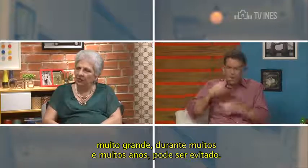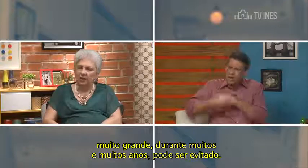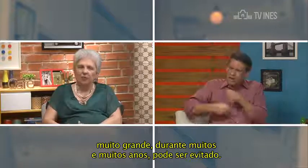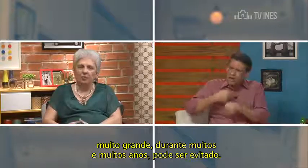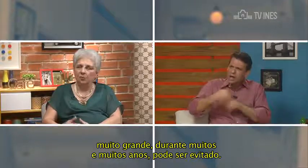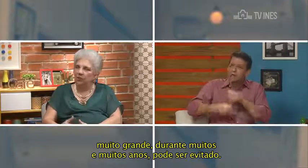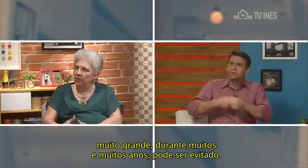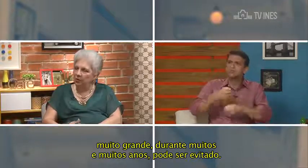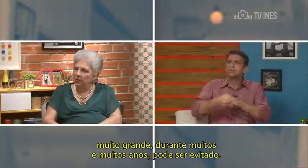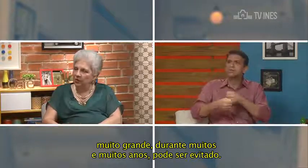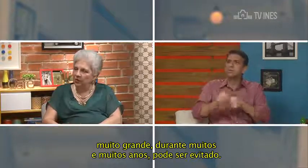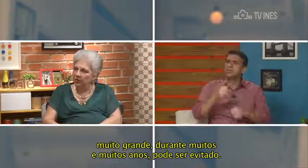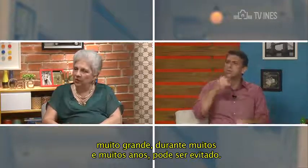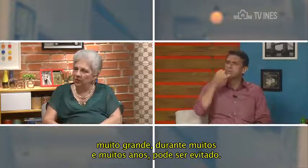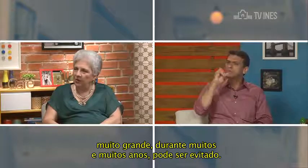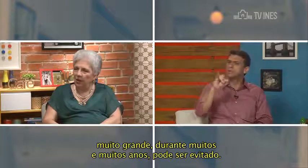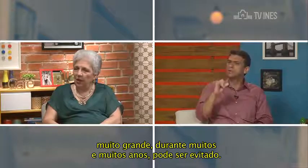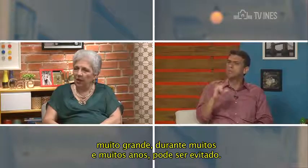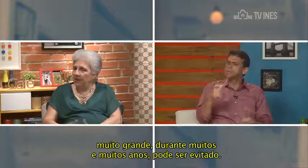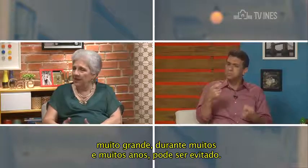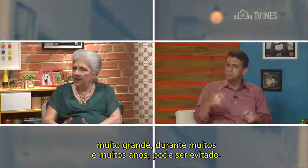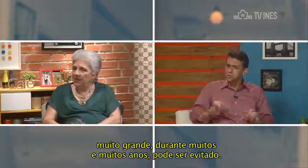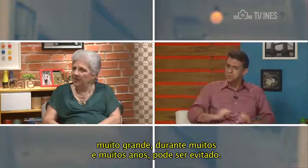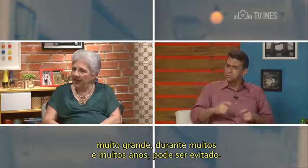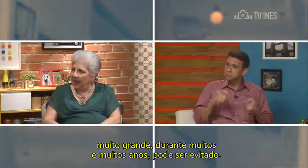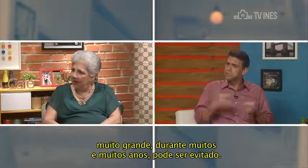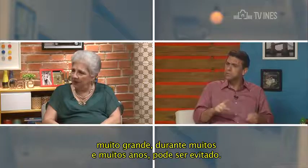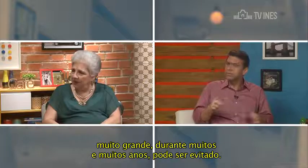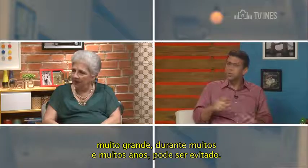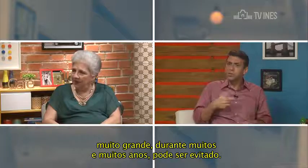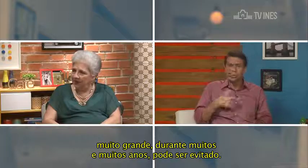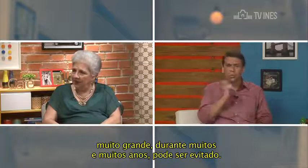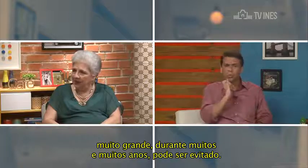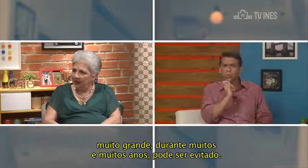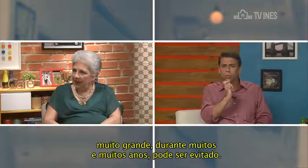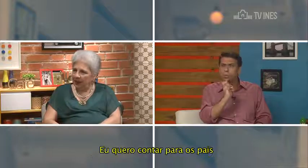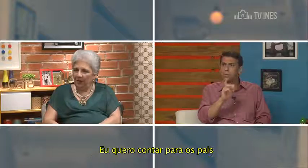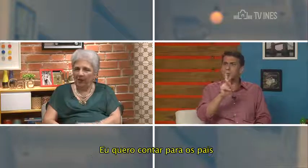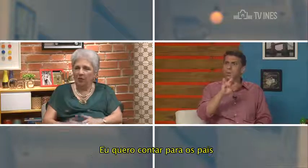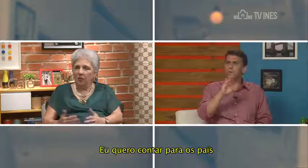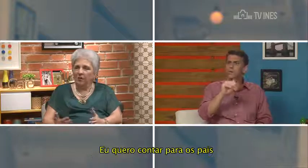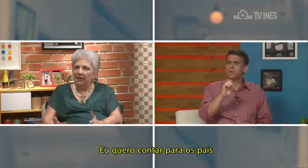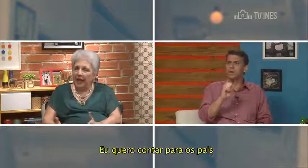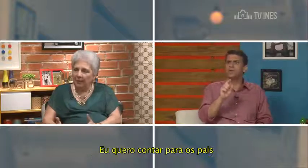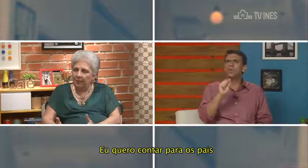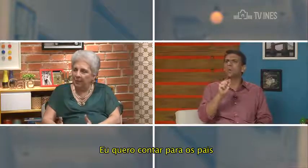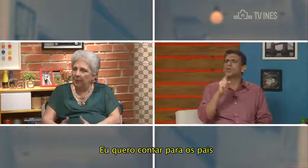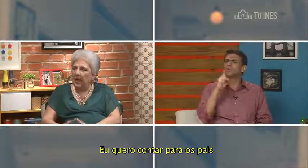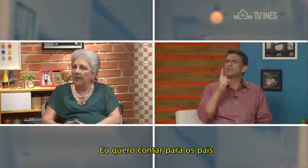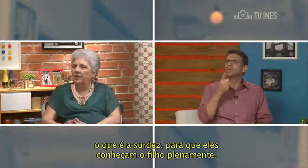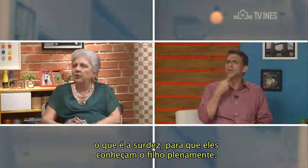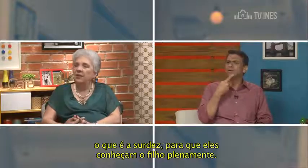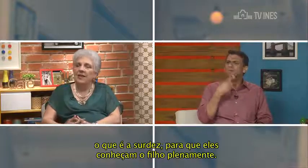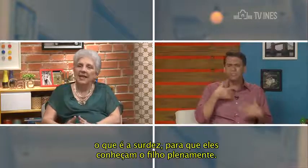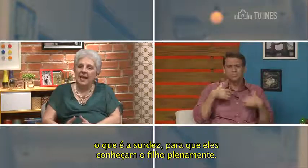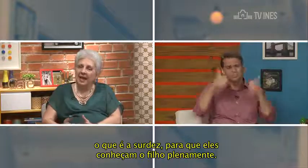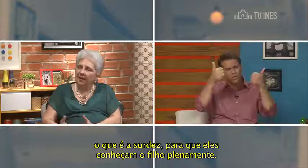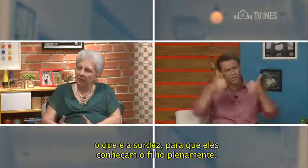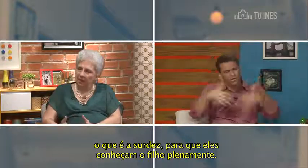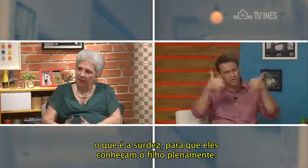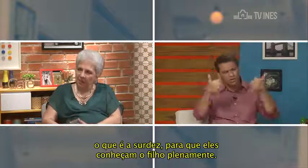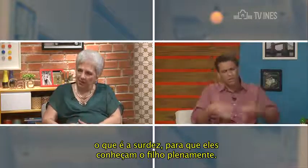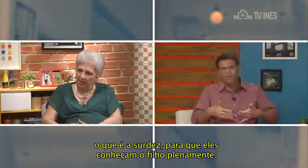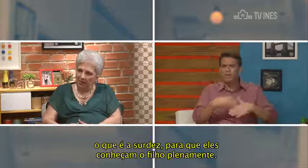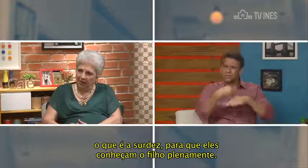grande Durante muitos e muitos anos Pode ser evitado Eu quero contar Para os pais O que